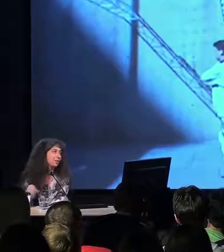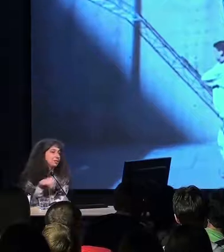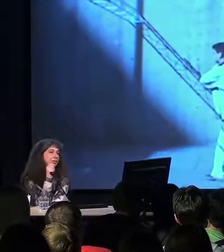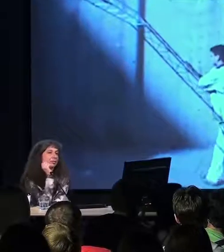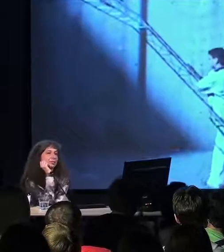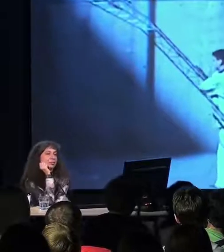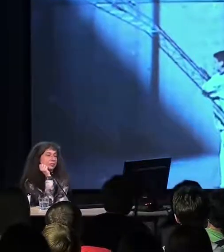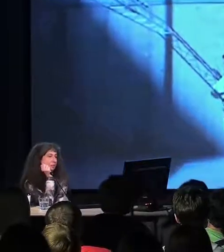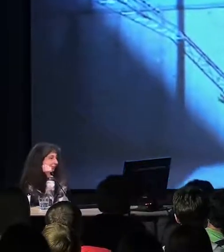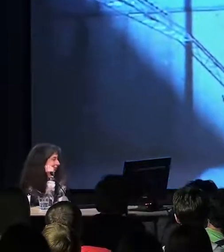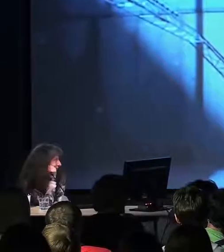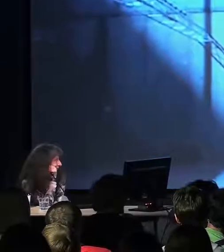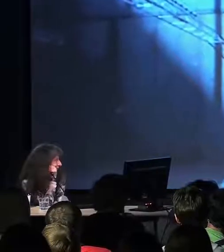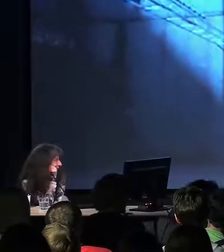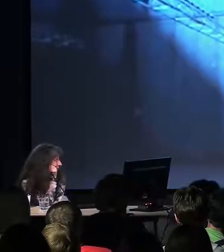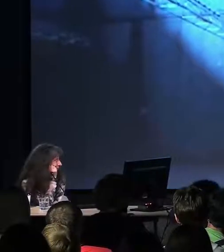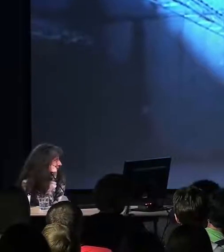за действием наблюдают зрители.